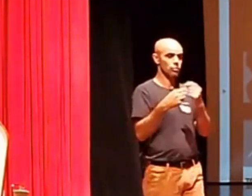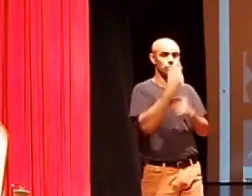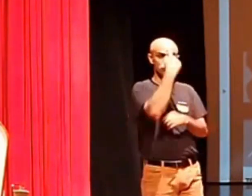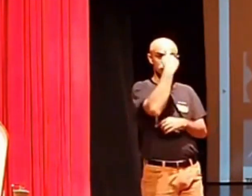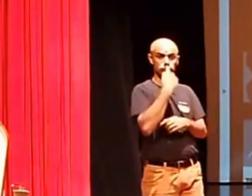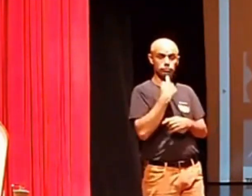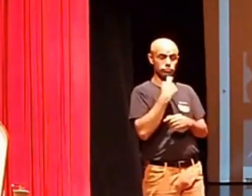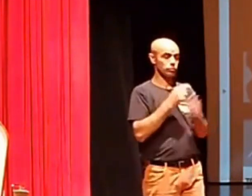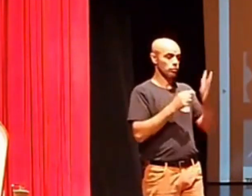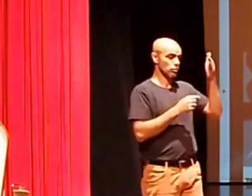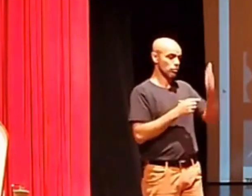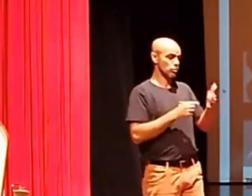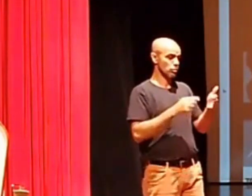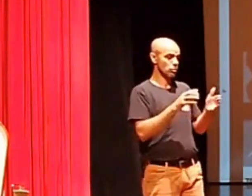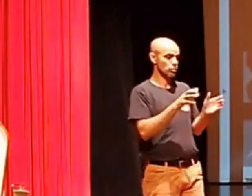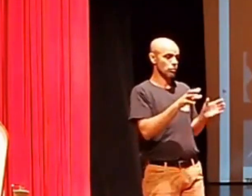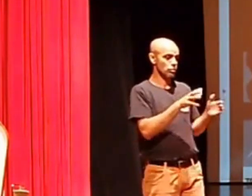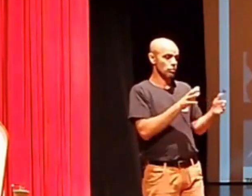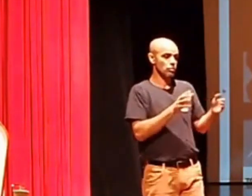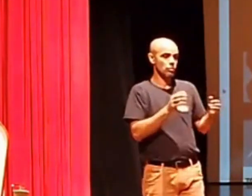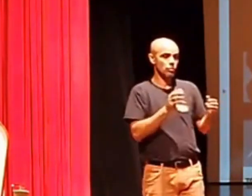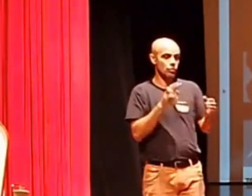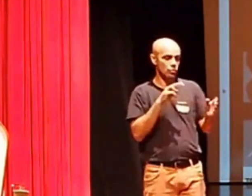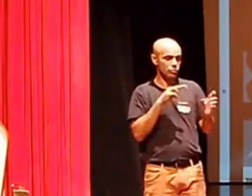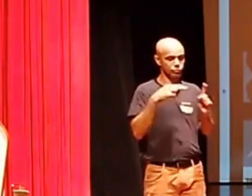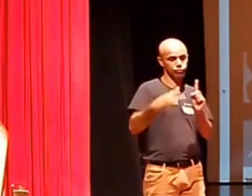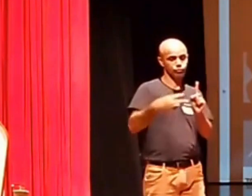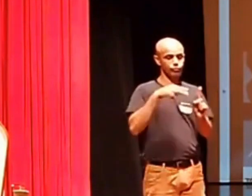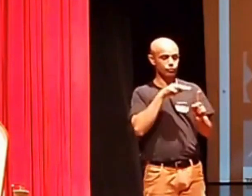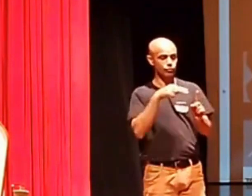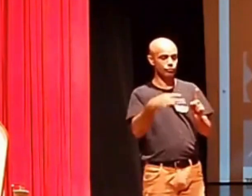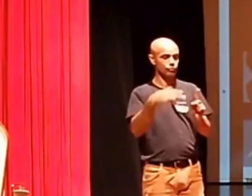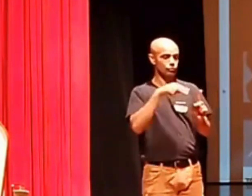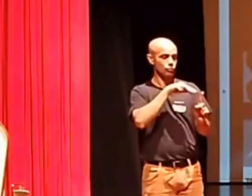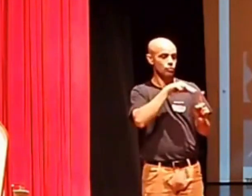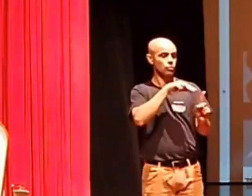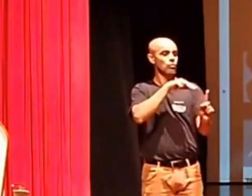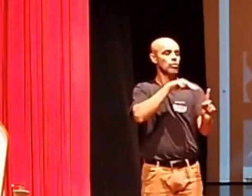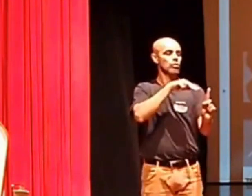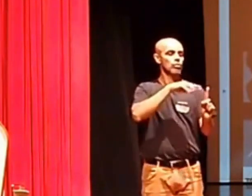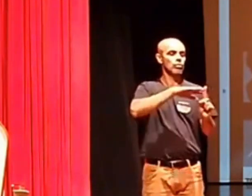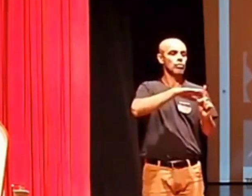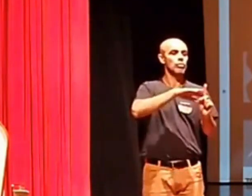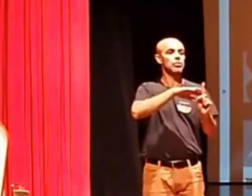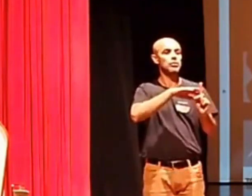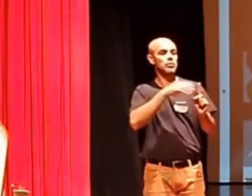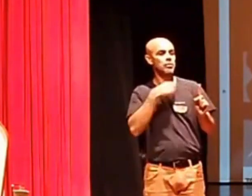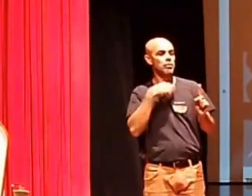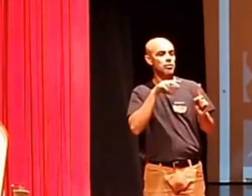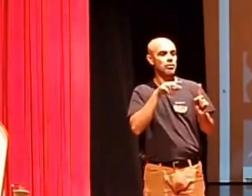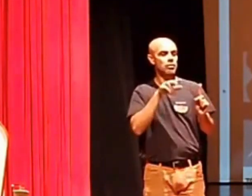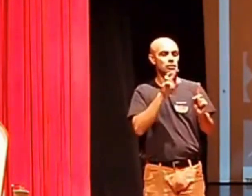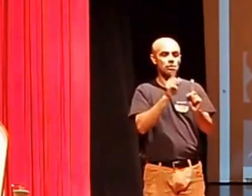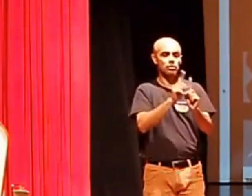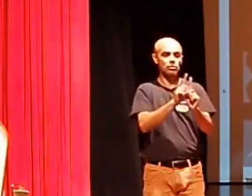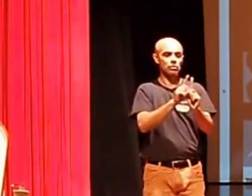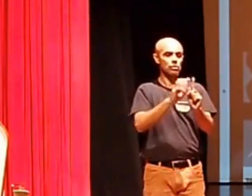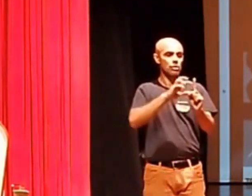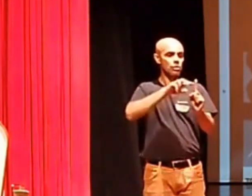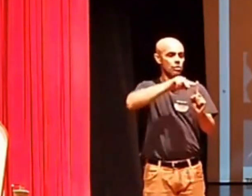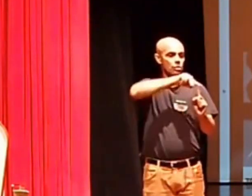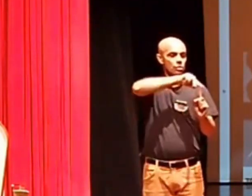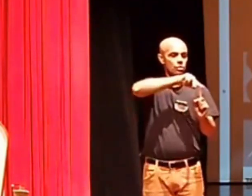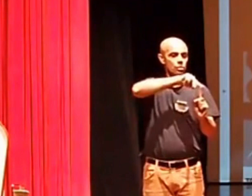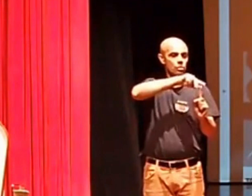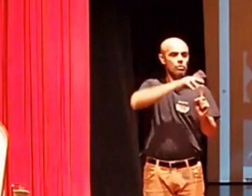totalmente reto, e do outro lado vocês estão visualizando esse meu lado aqui, só por conta da rotação que eu tenho. Mas eu